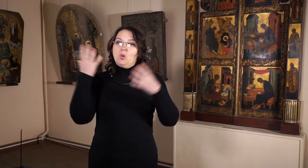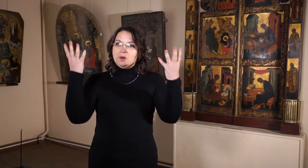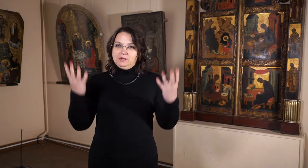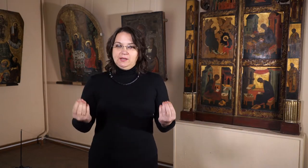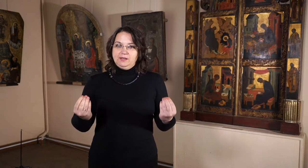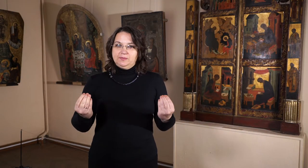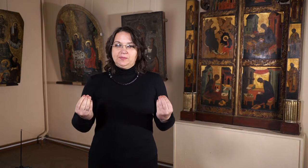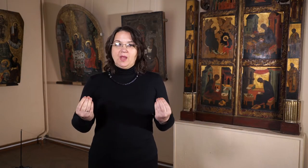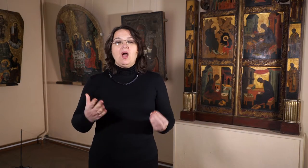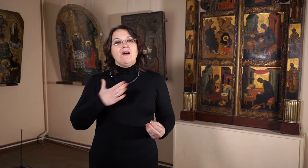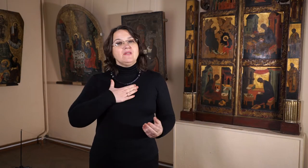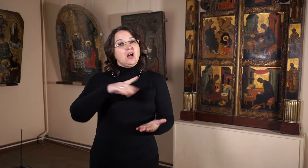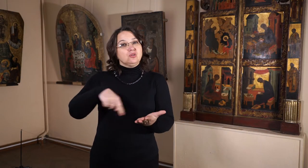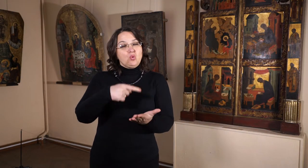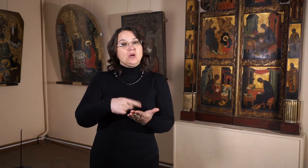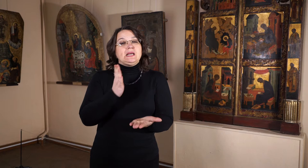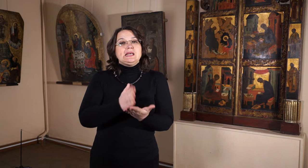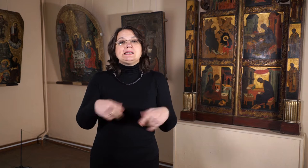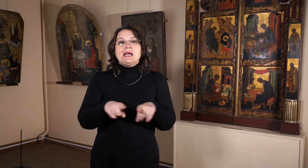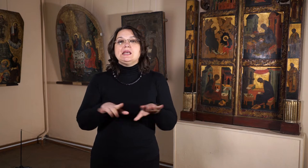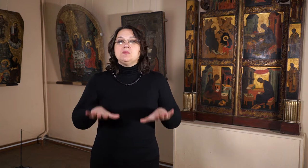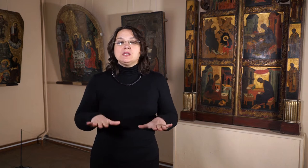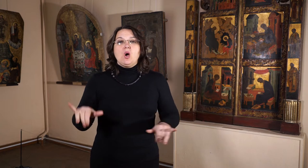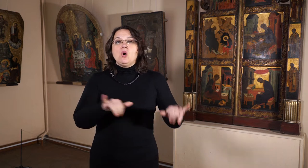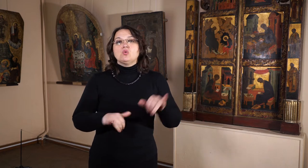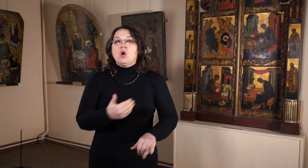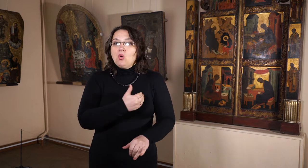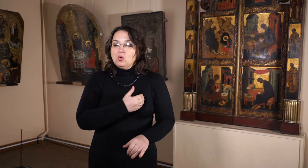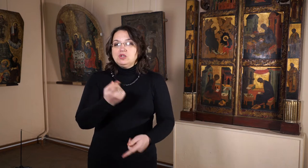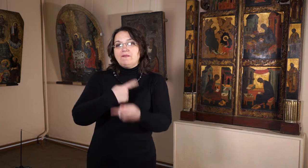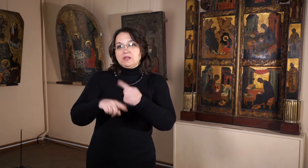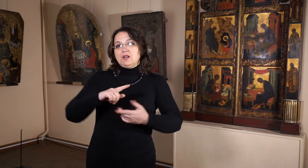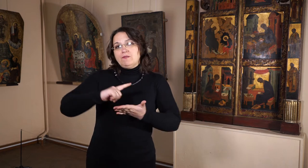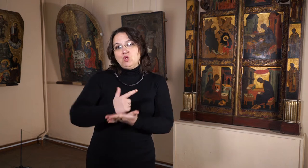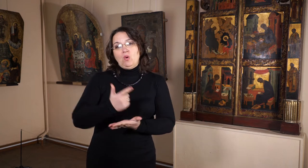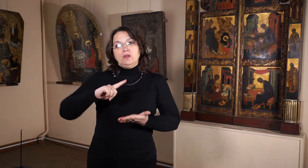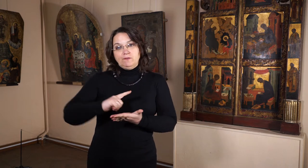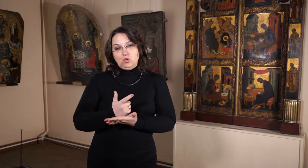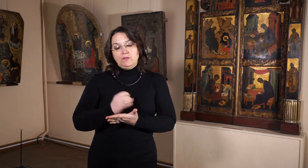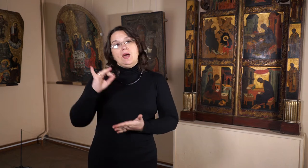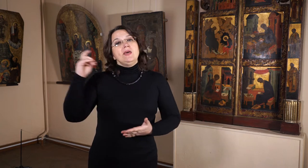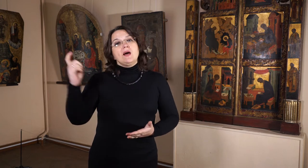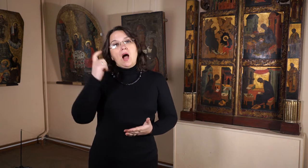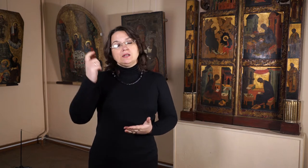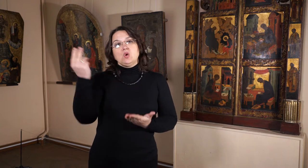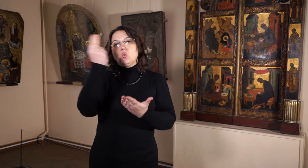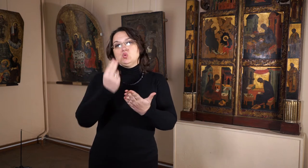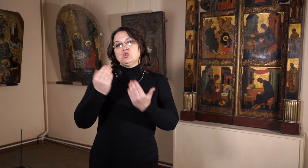Добрый день. В нашем городе есть такие места, куда хочется возвращаться вновь и вновь. И Харьковский